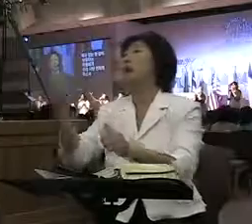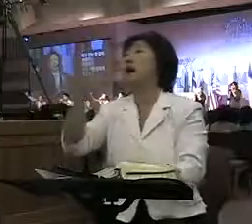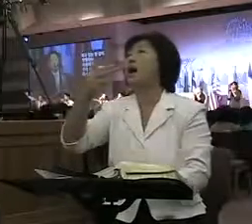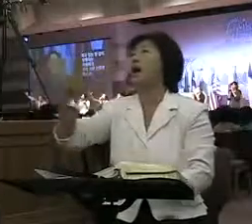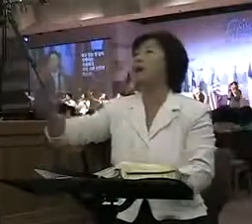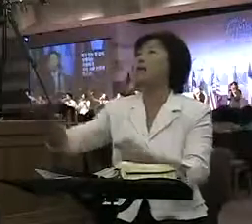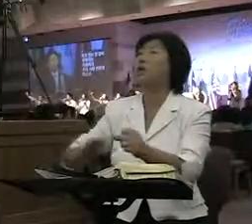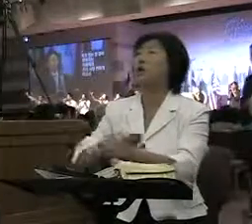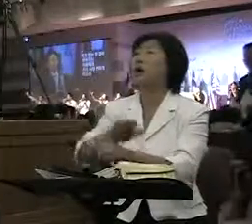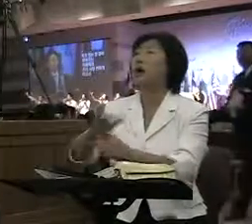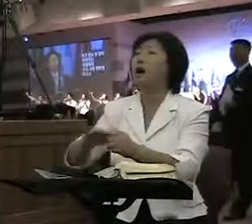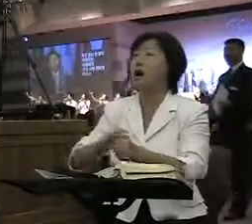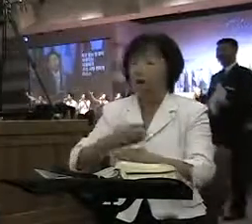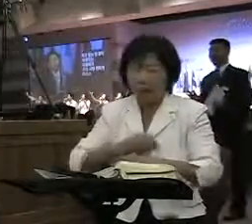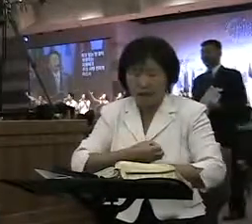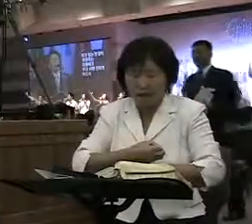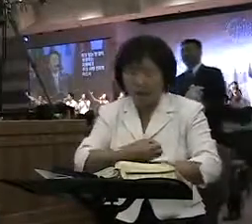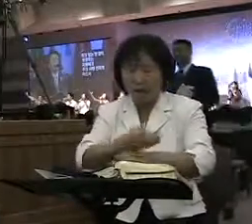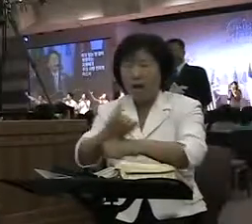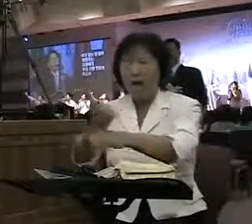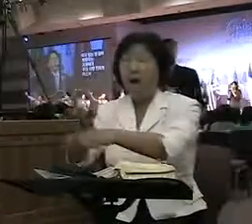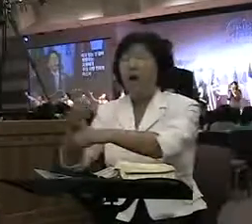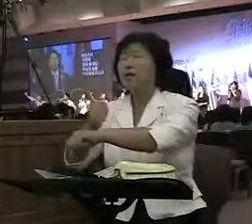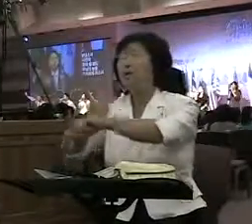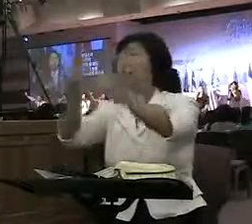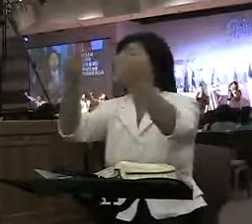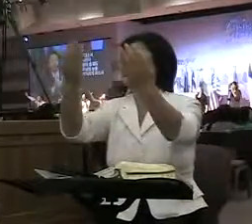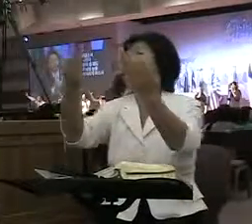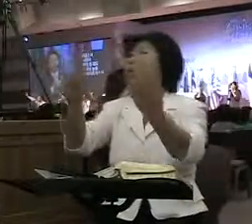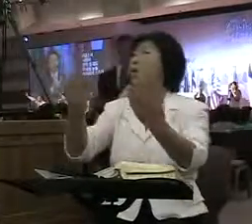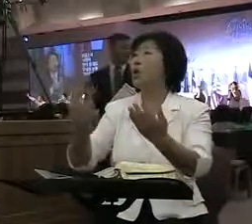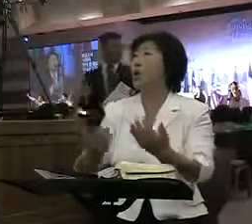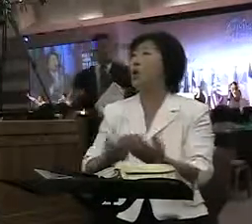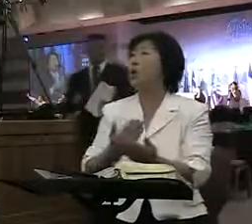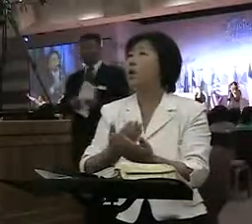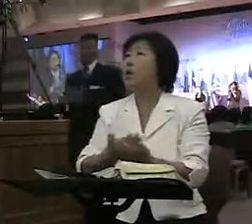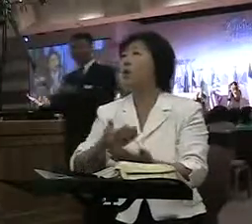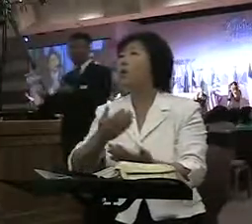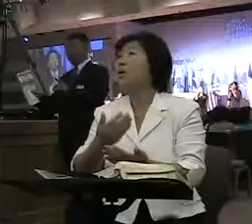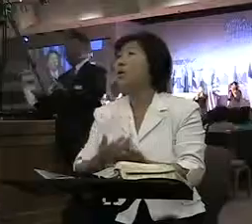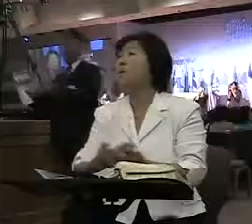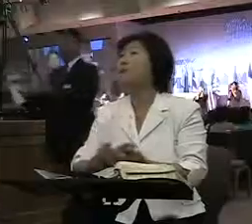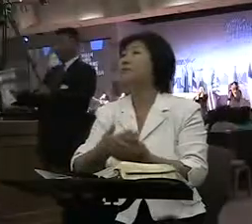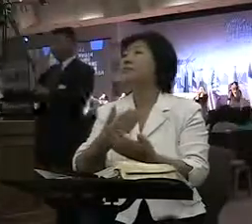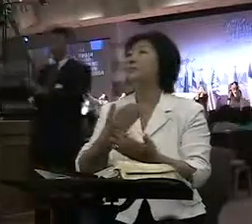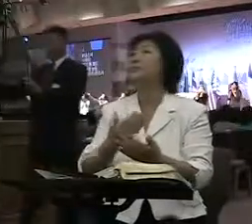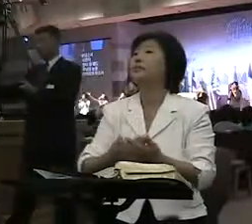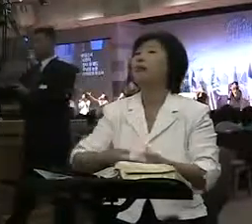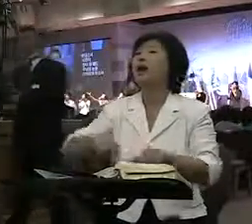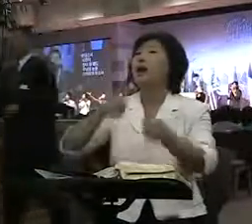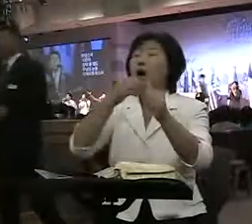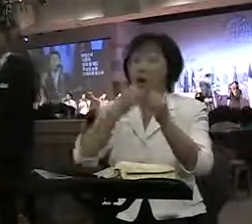주의 사랑 전하게 주여 전하겠습니다.